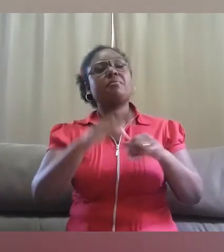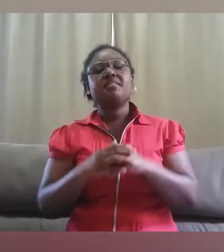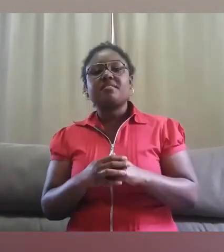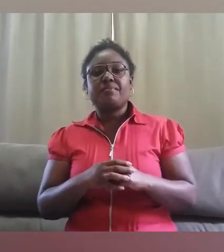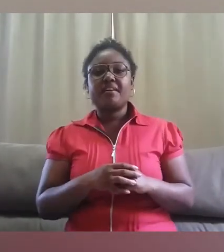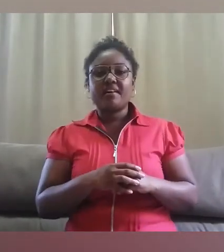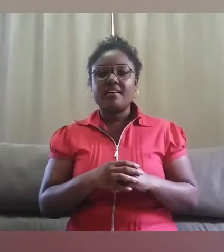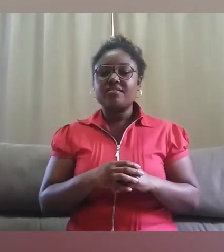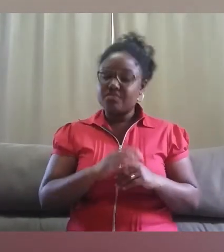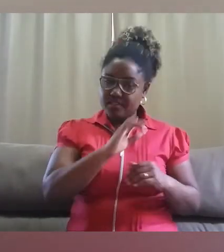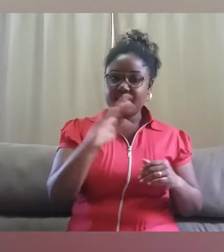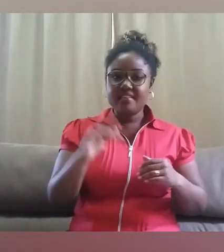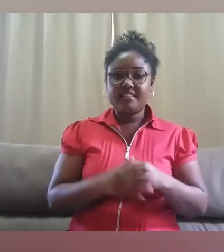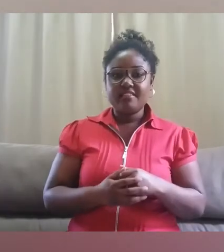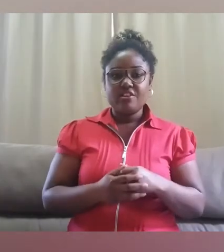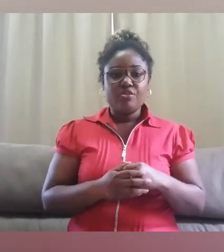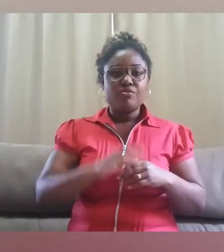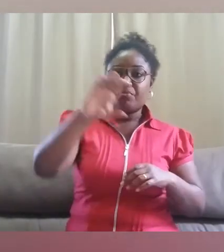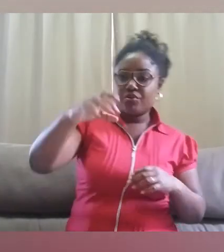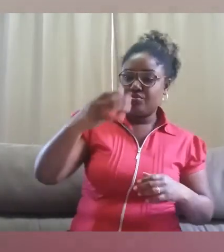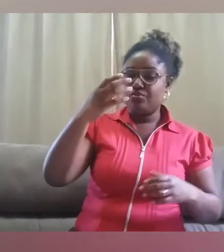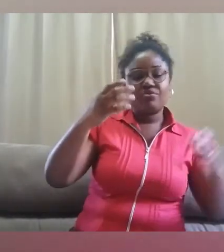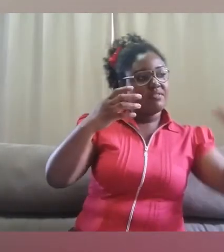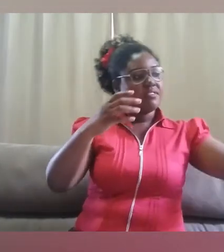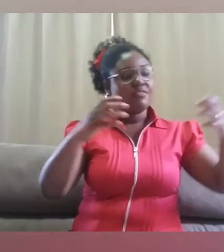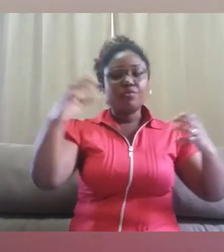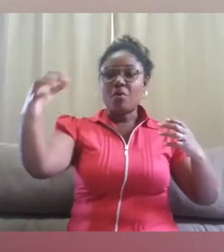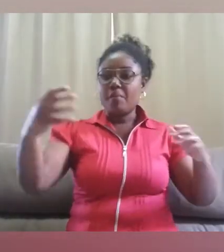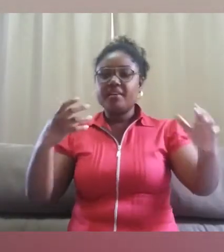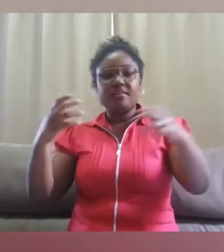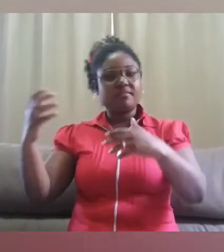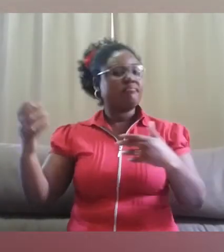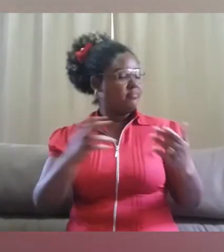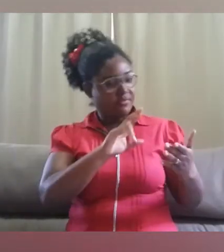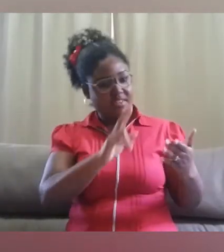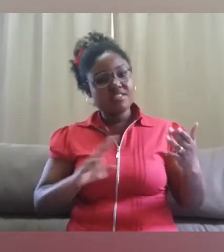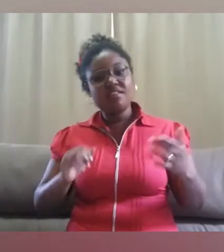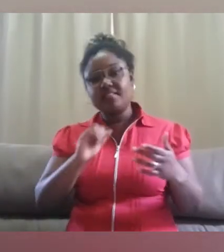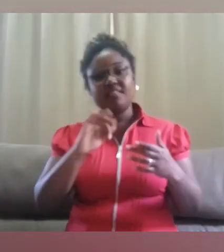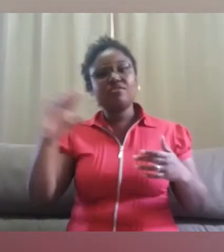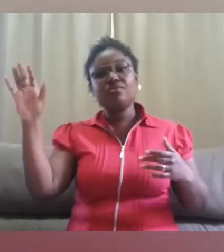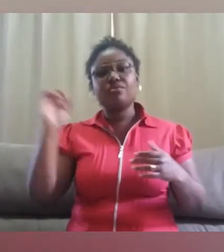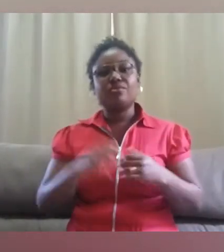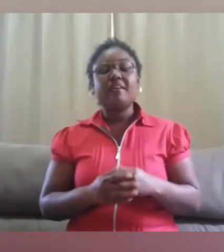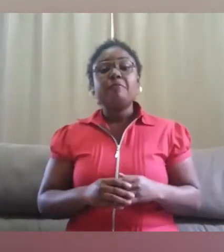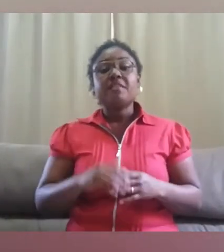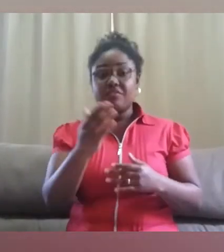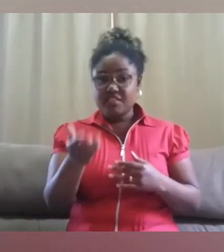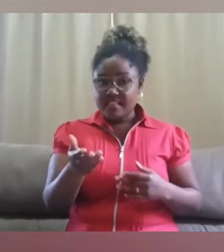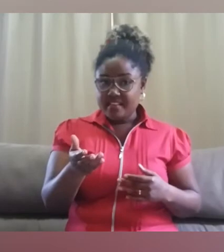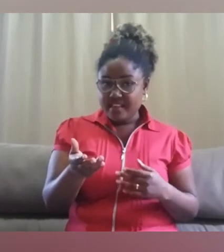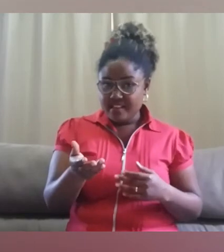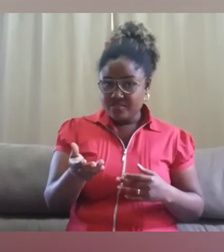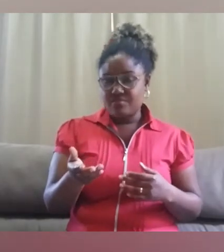nome desse mercado? Soletra. Os produtos que você for comprando, vai soletrando tudo. Se você é destro,